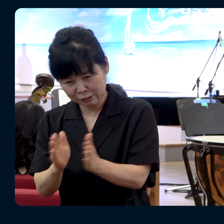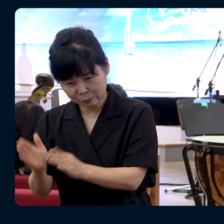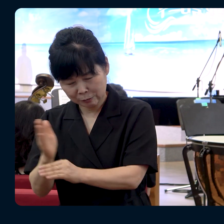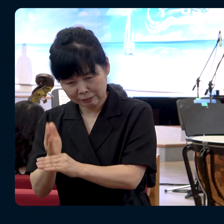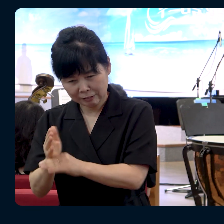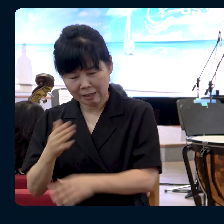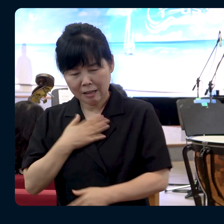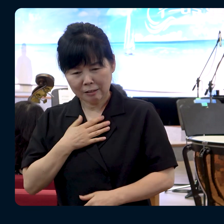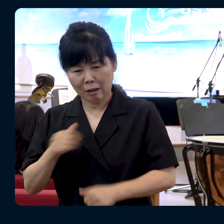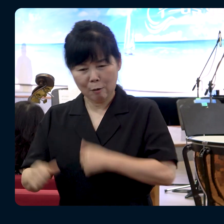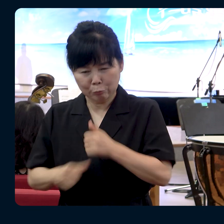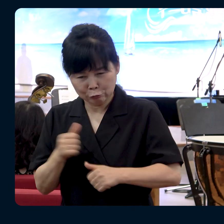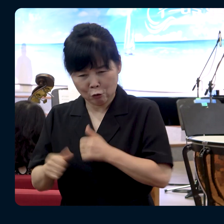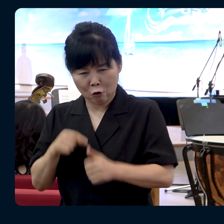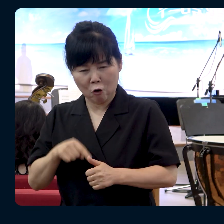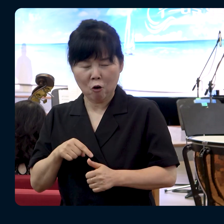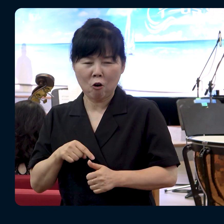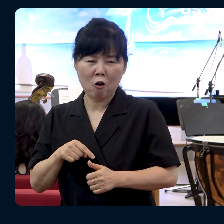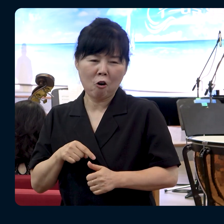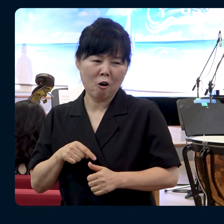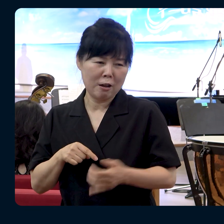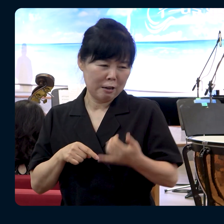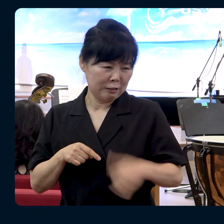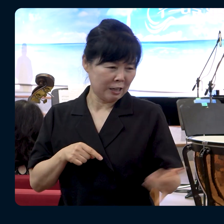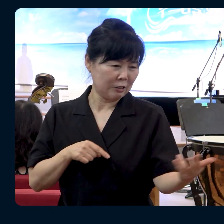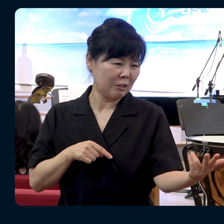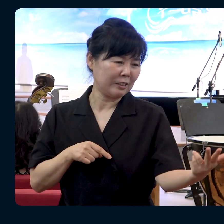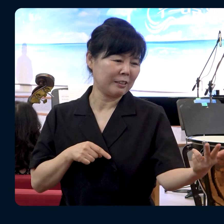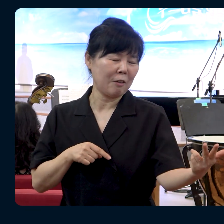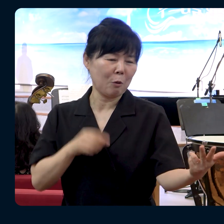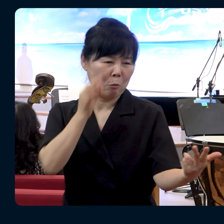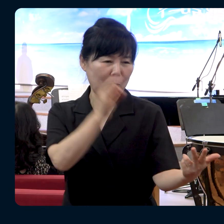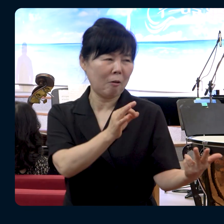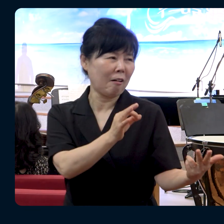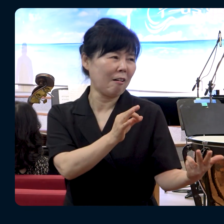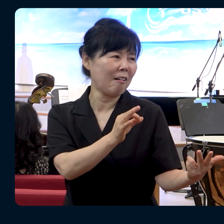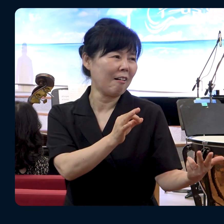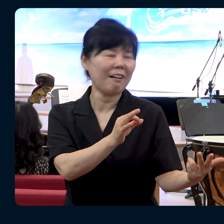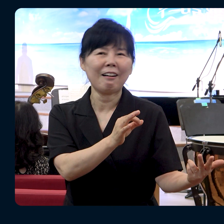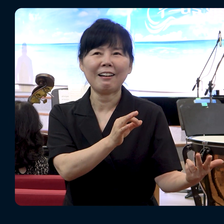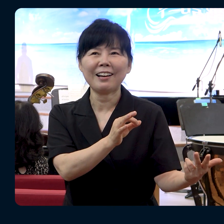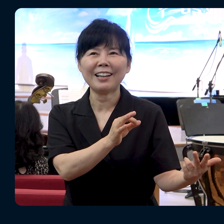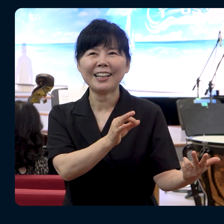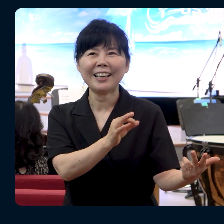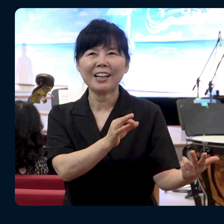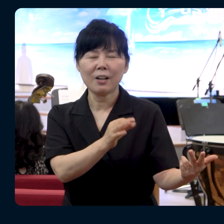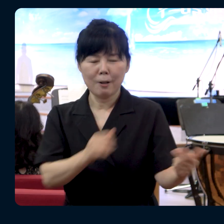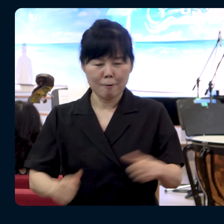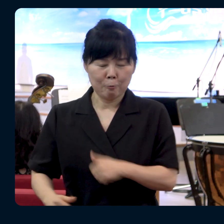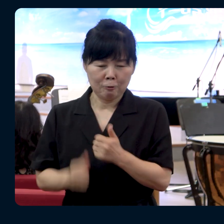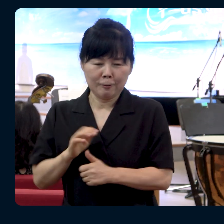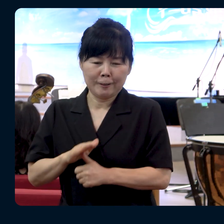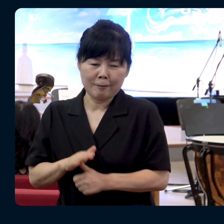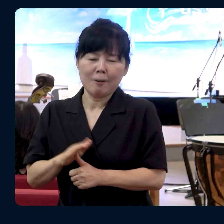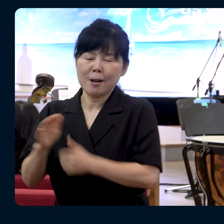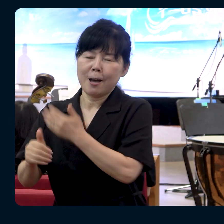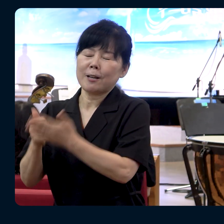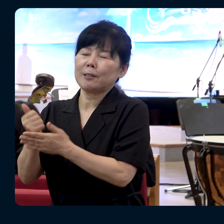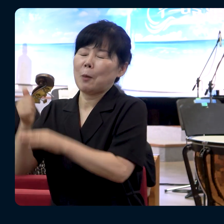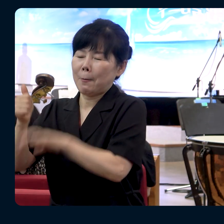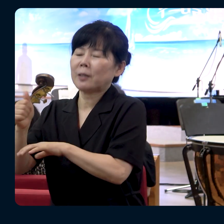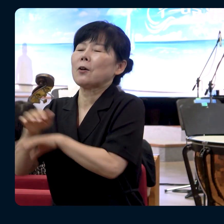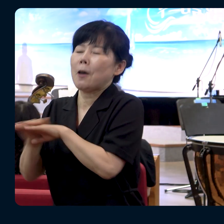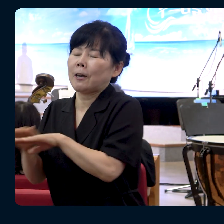분노를 하나님의 사랑으로 하나님이 나를 덮어주시겠다 기도하고 다짐하고 나는 이제 분노하지